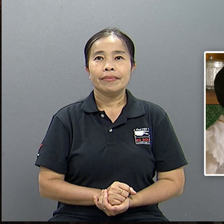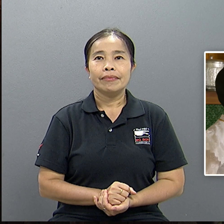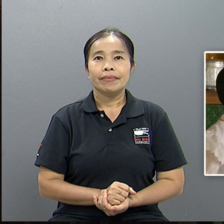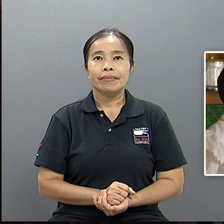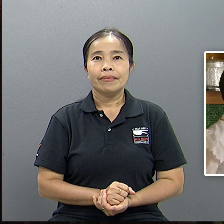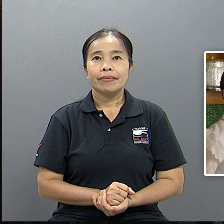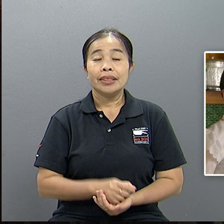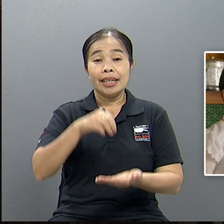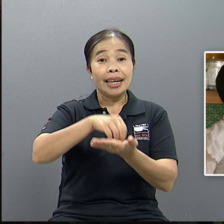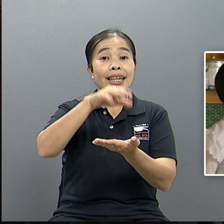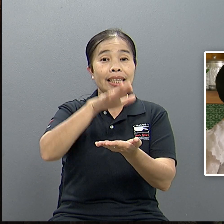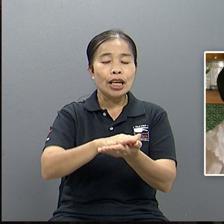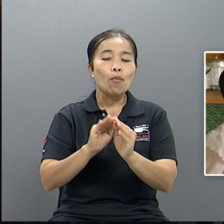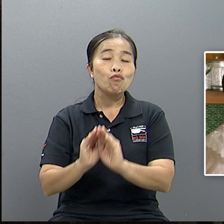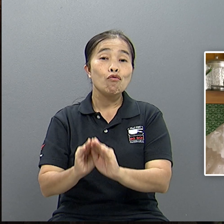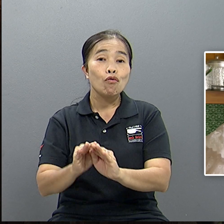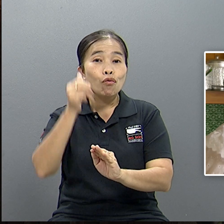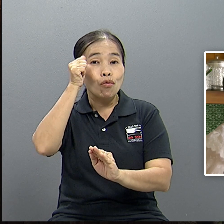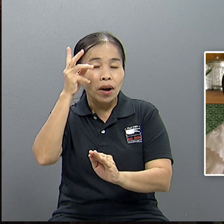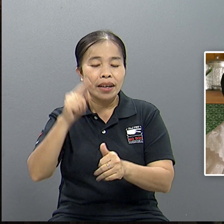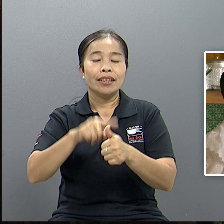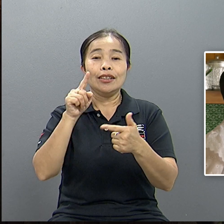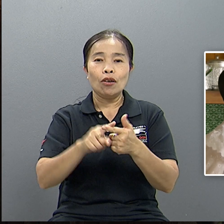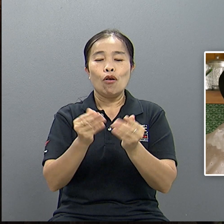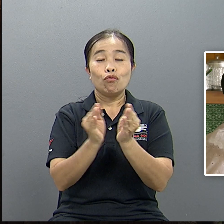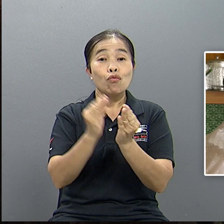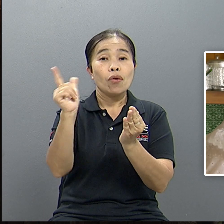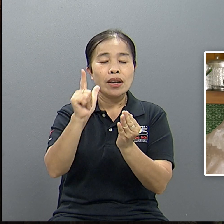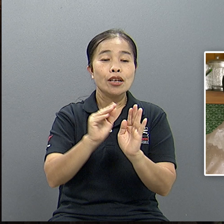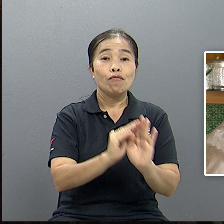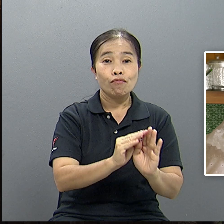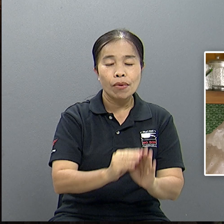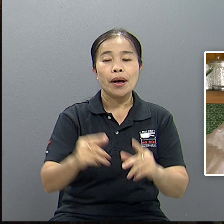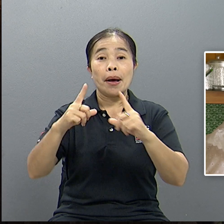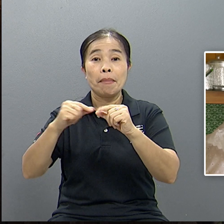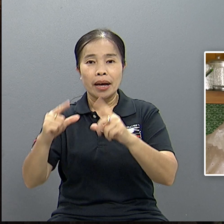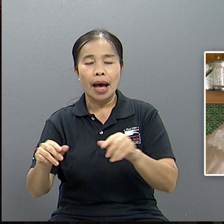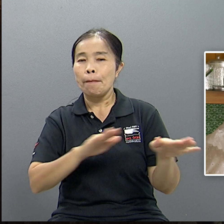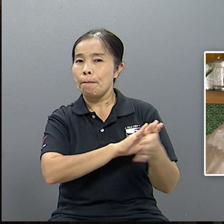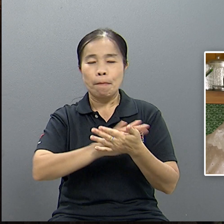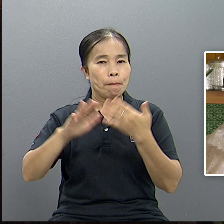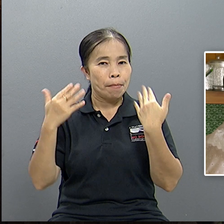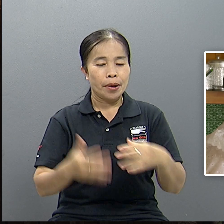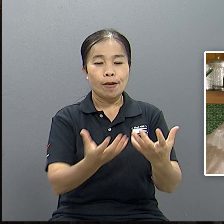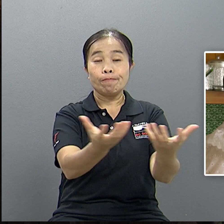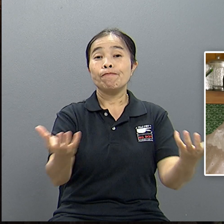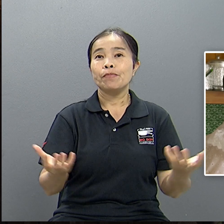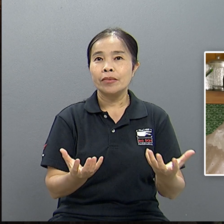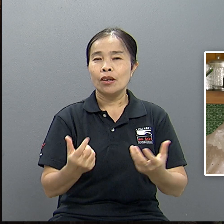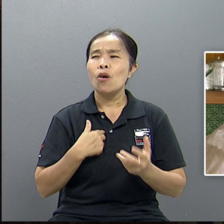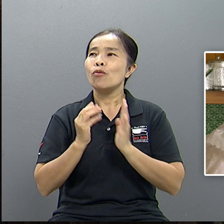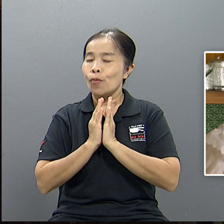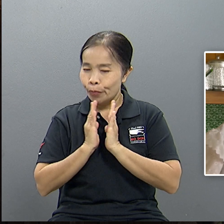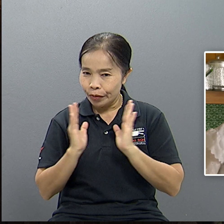กระเทียมดองเต้าเจี้ยวดำน้ำตาลปี๊ดแล้วก็มะขามเปียกเตรียมไว้ให้พร้อมแล้วนะจ๊ะ ขอบพระคุณ